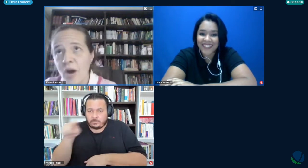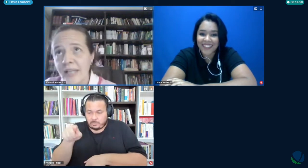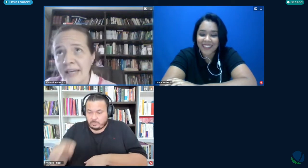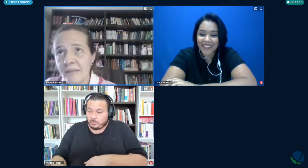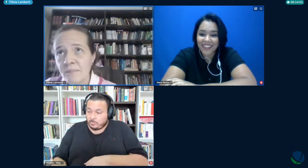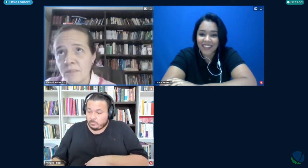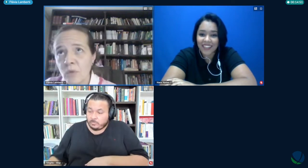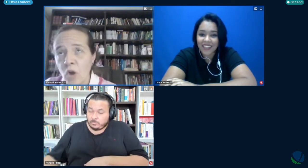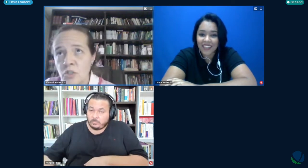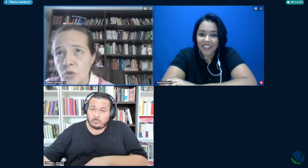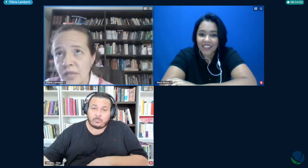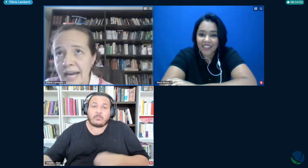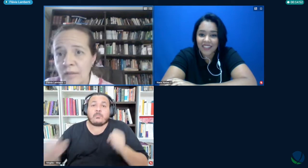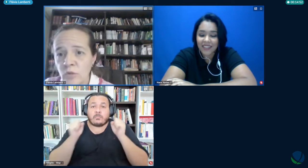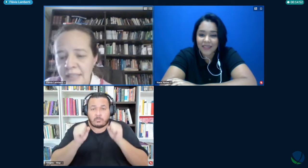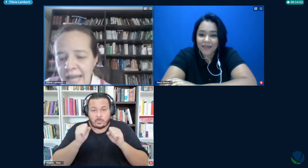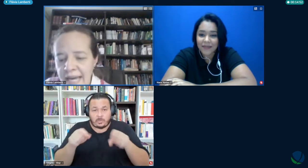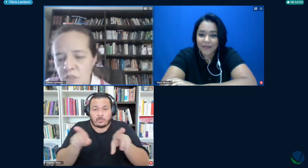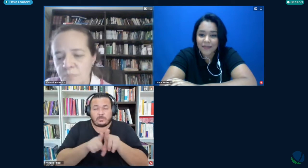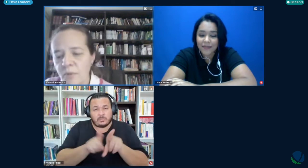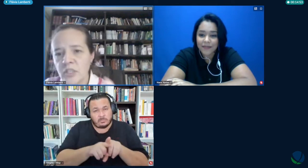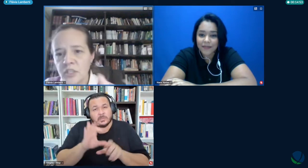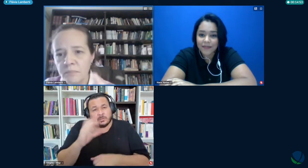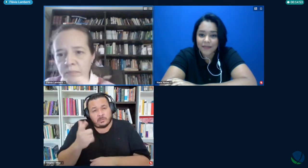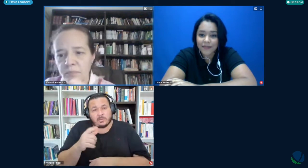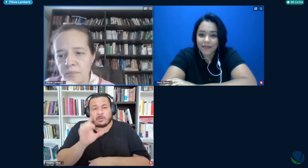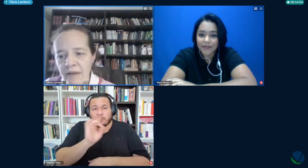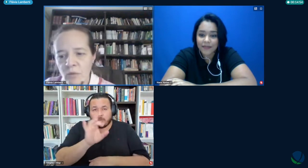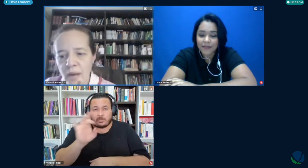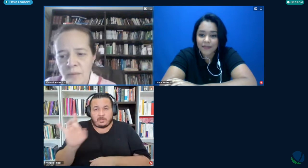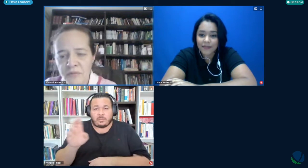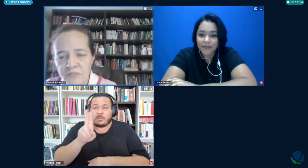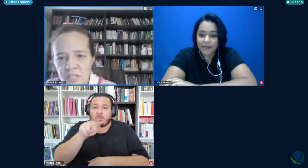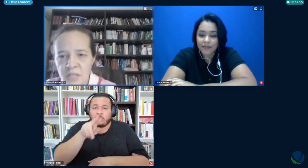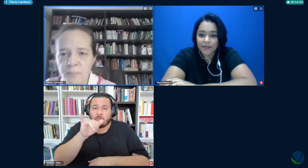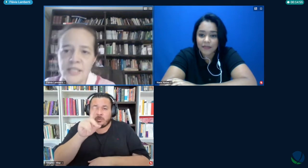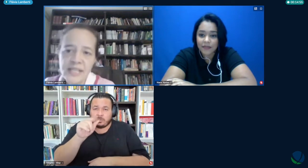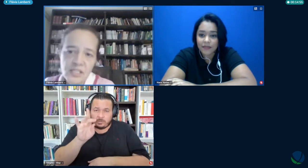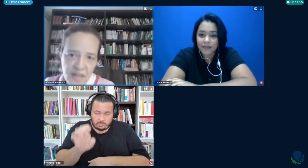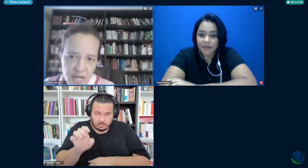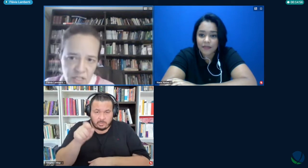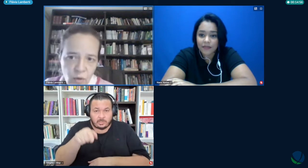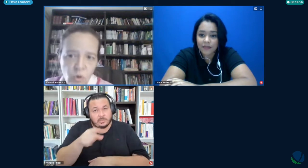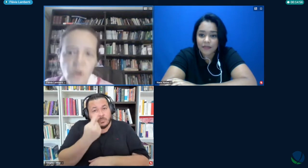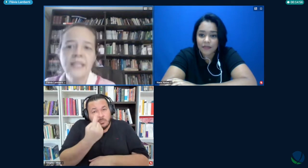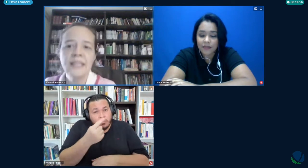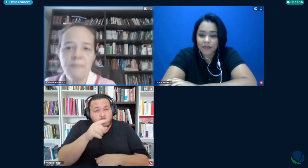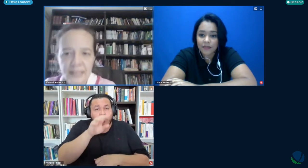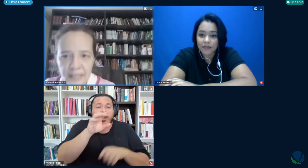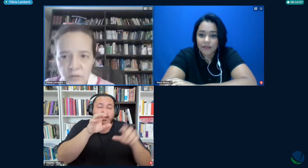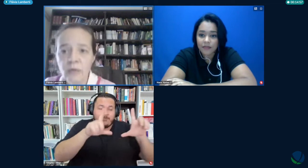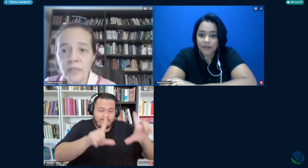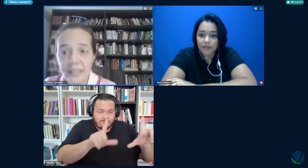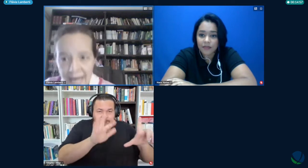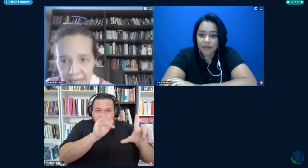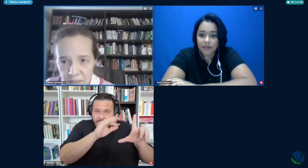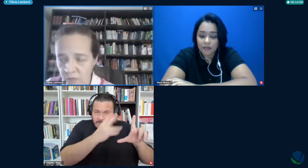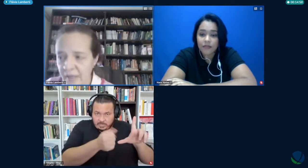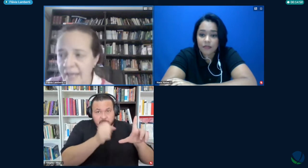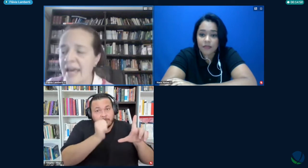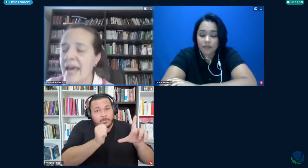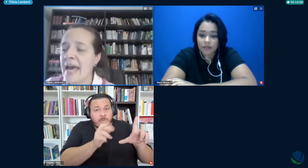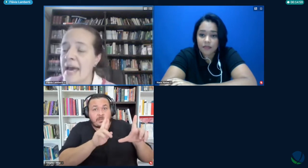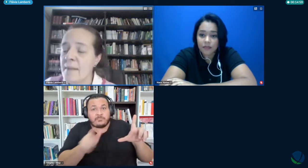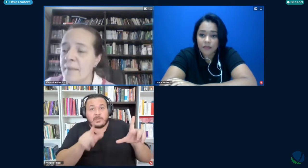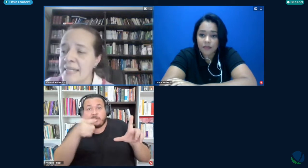elas podem, lógico que cada unidade pode, uma ficha pode ser diferente da outra, dependendo da unidade,